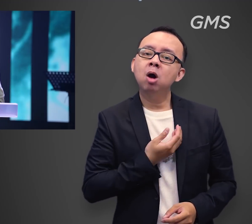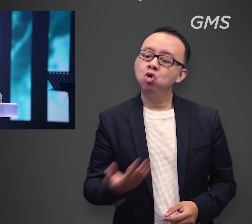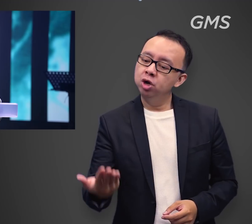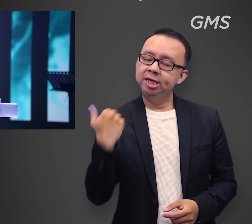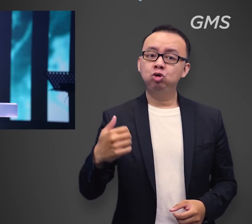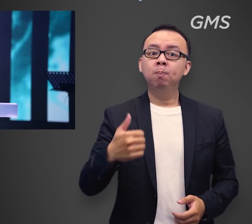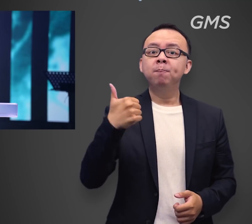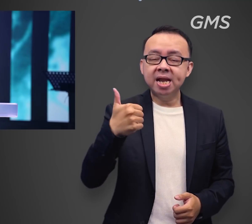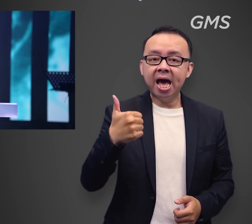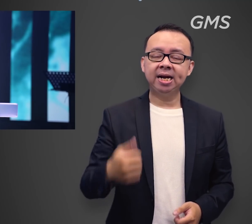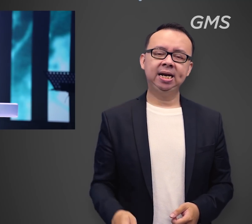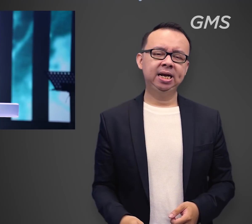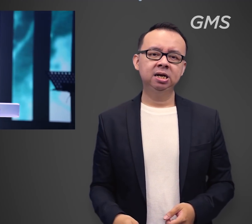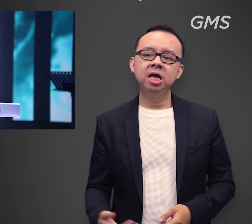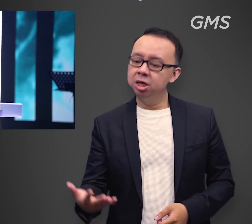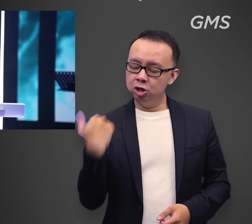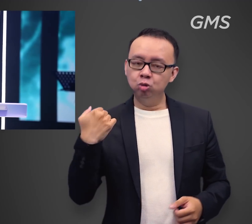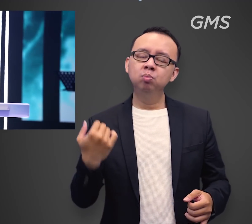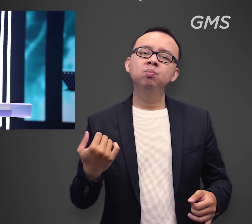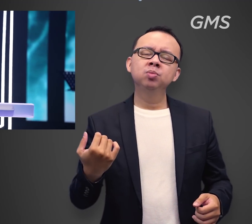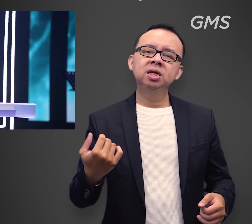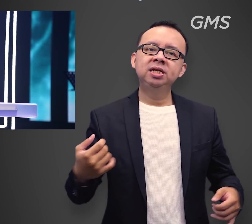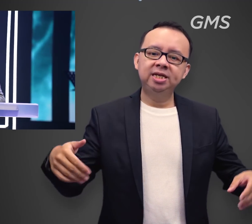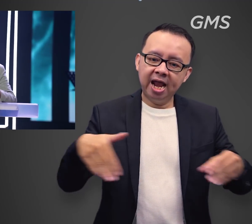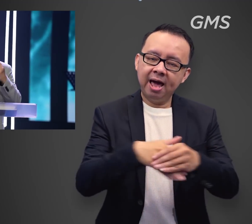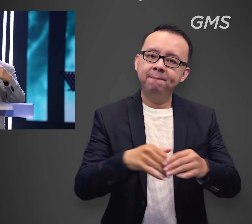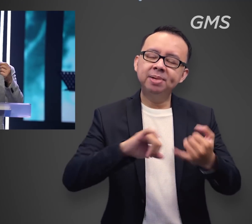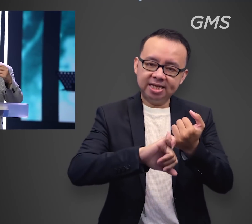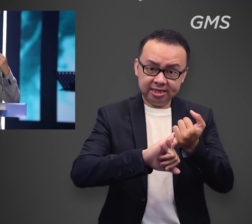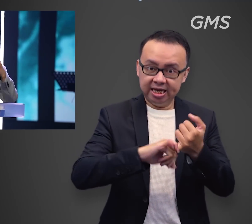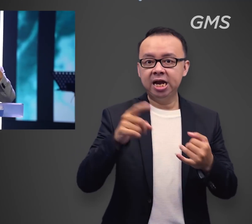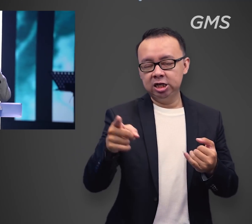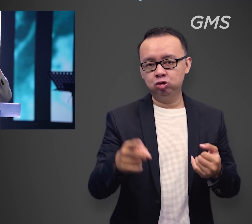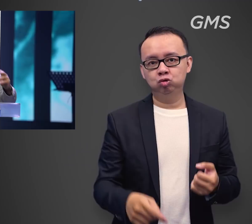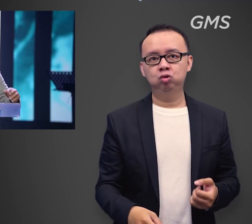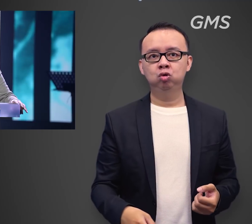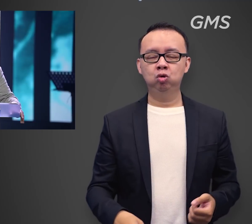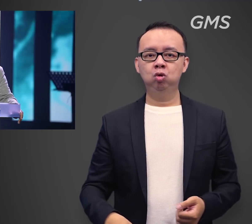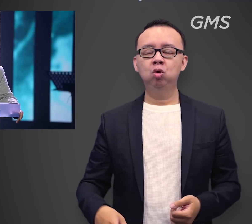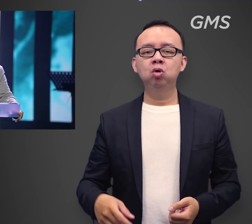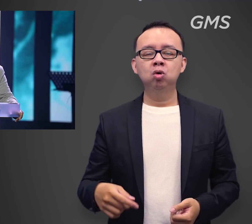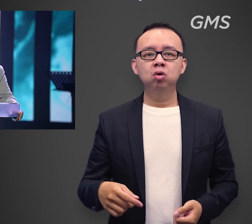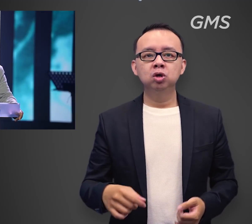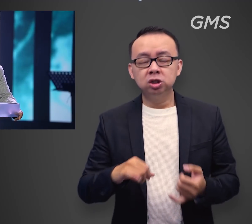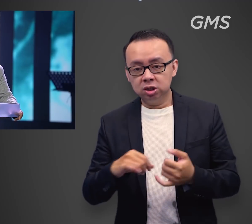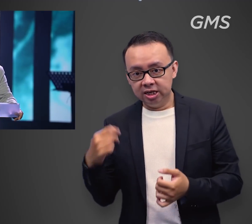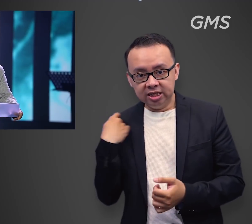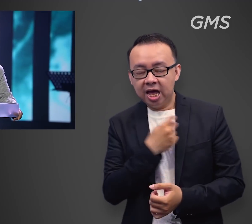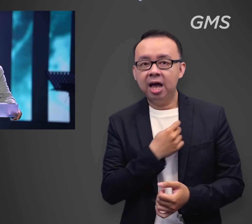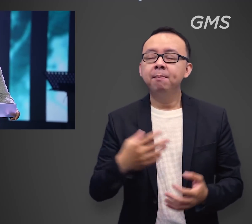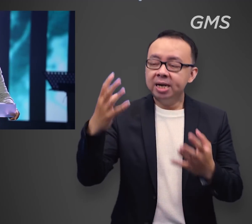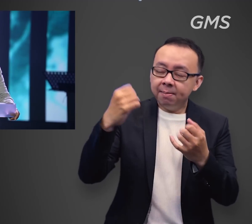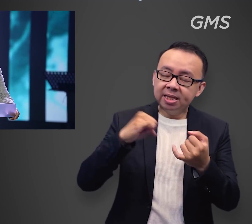kita adalah orang yang hidup di dalam perjanjian Tuhan itu, maka saya percaya janji Tuhan itu layak diberikan kepada Anda. Dan kita